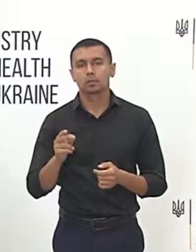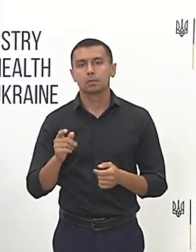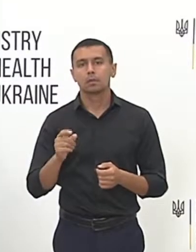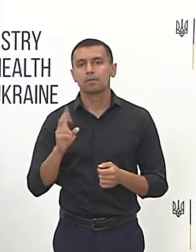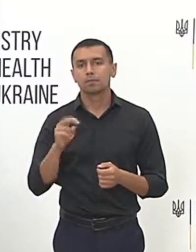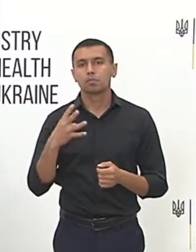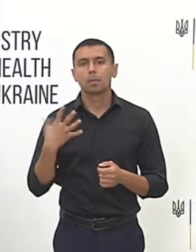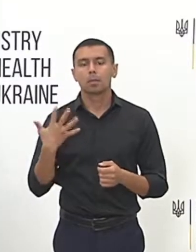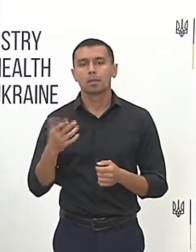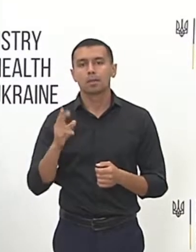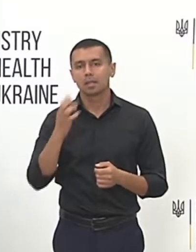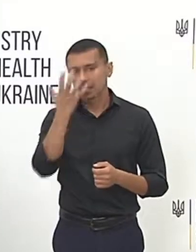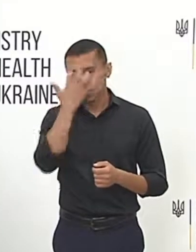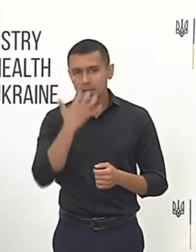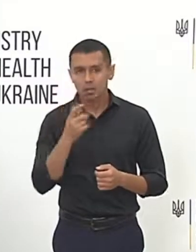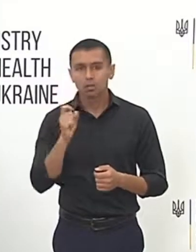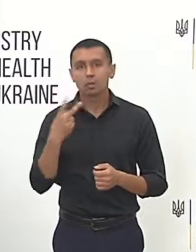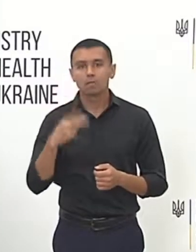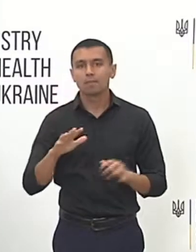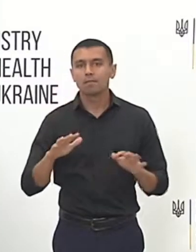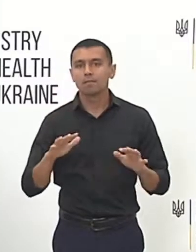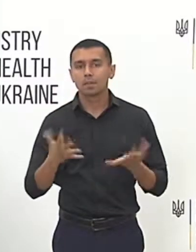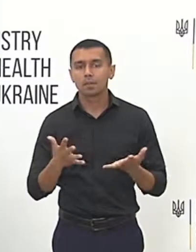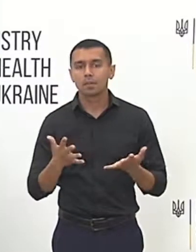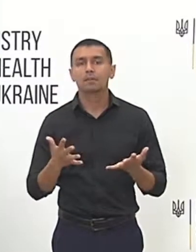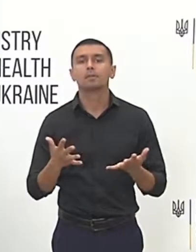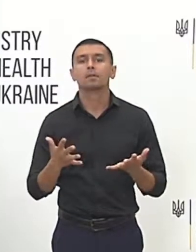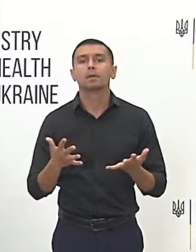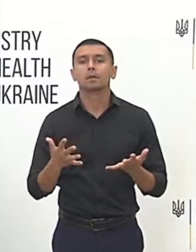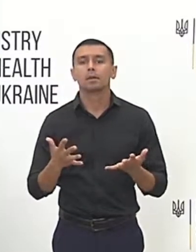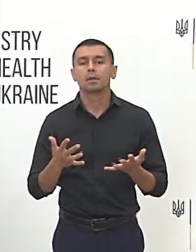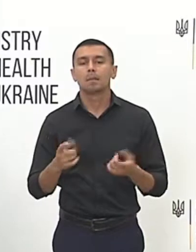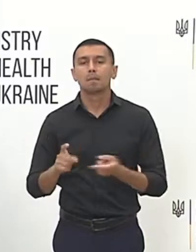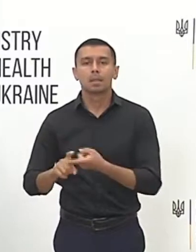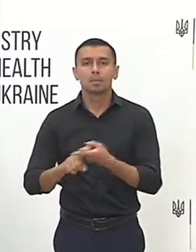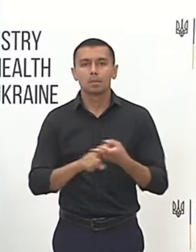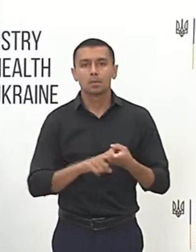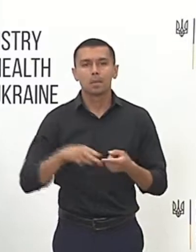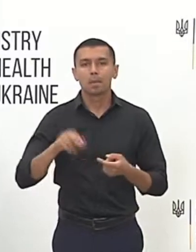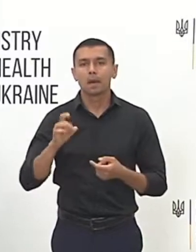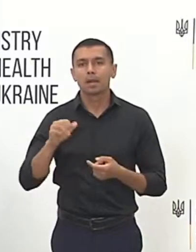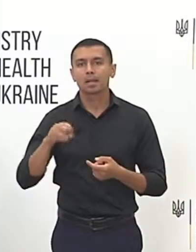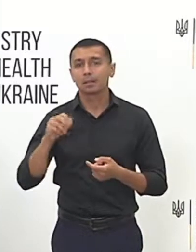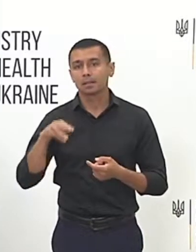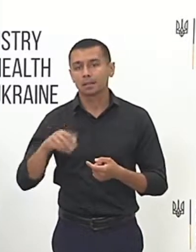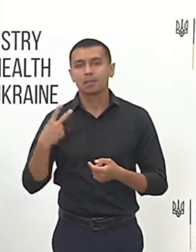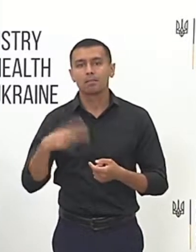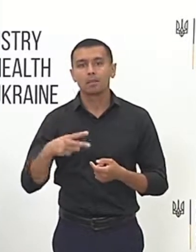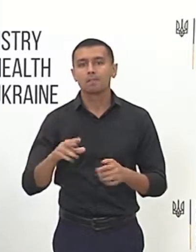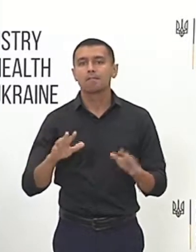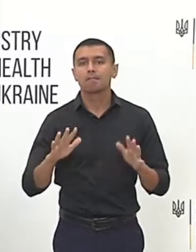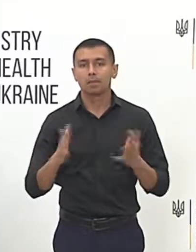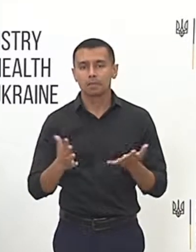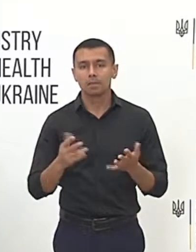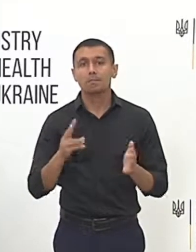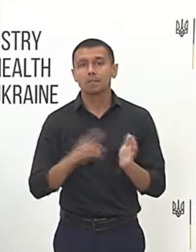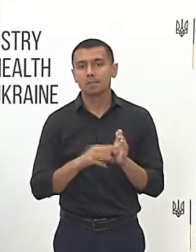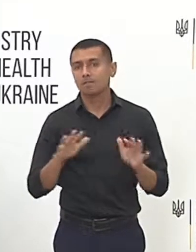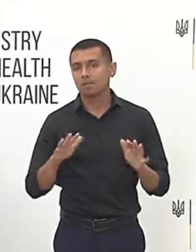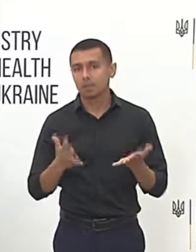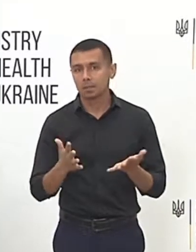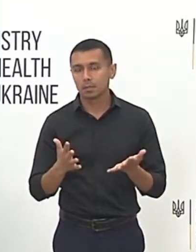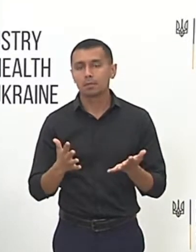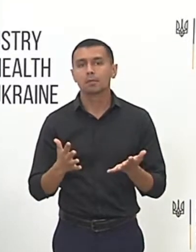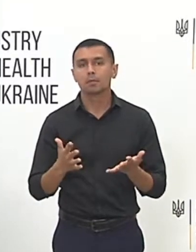245 випадків кору, 120 випадків епідемічного паротиту і 28